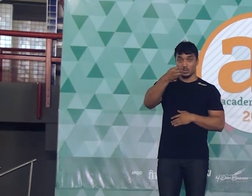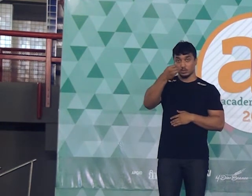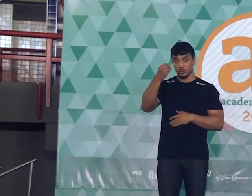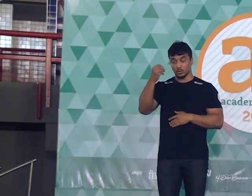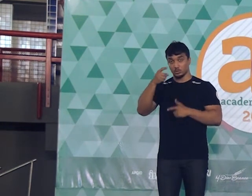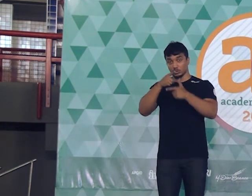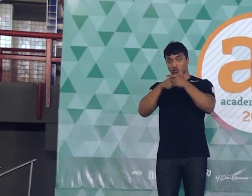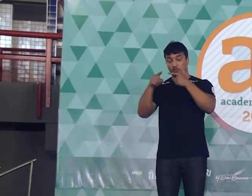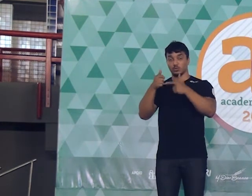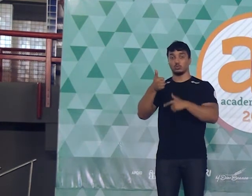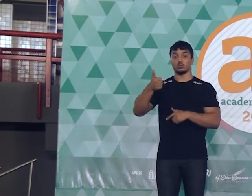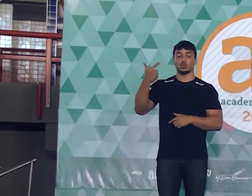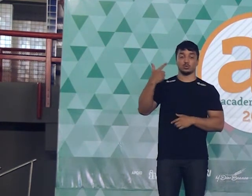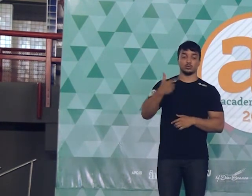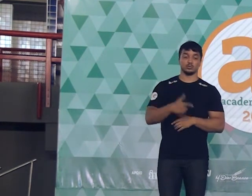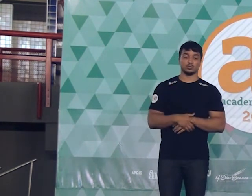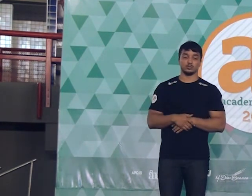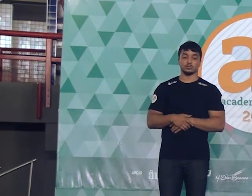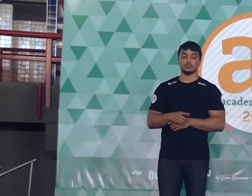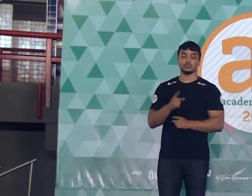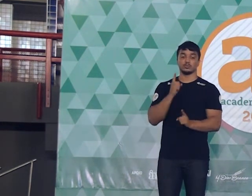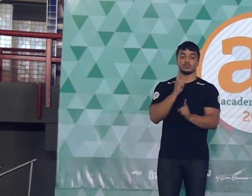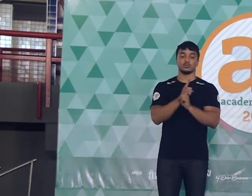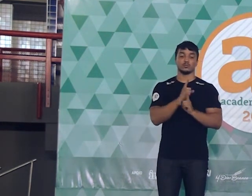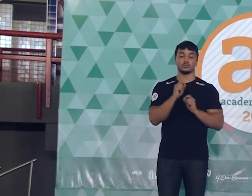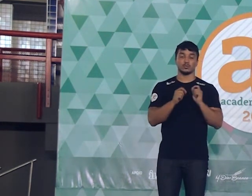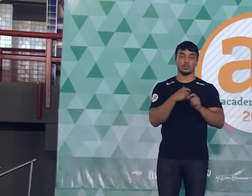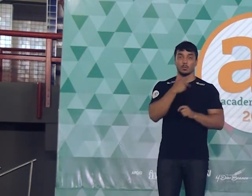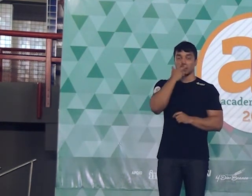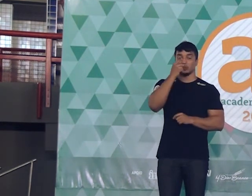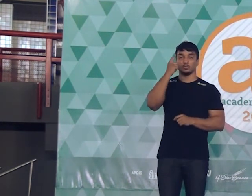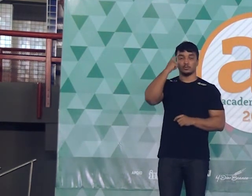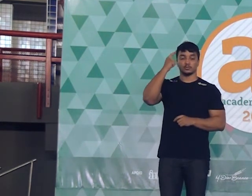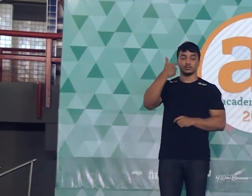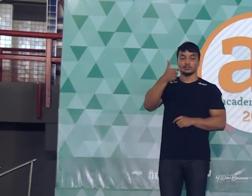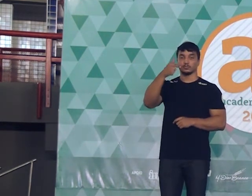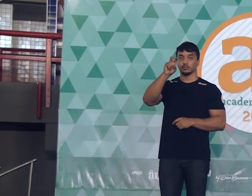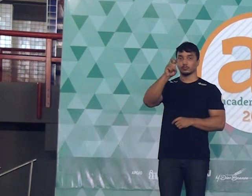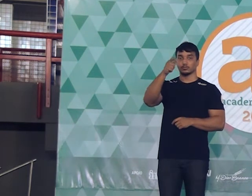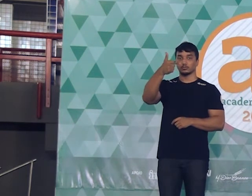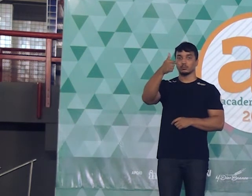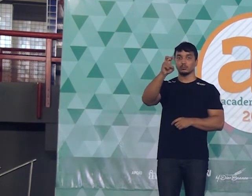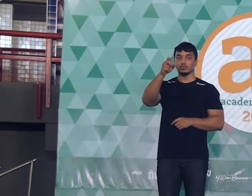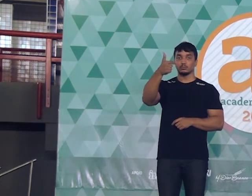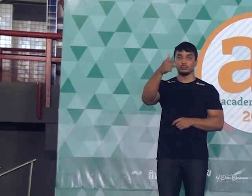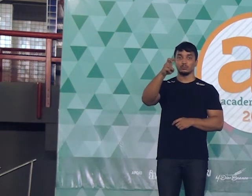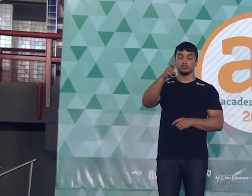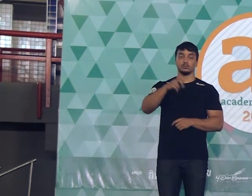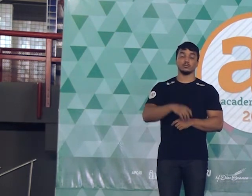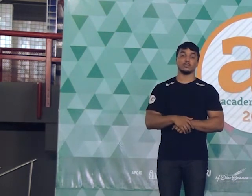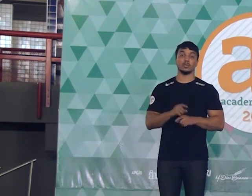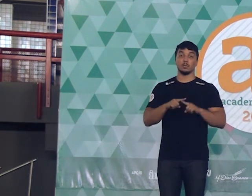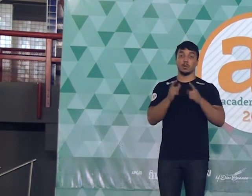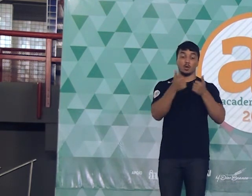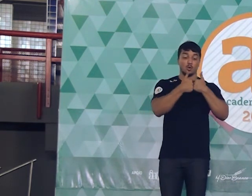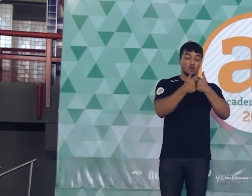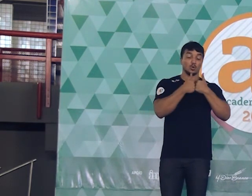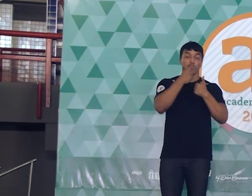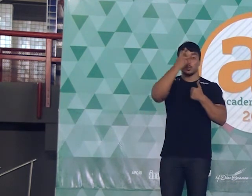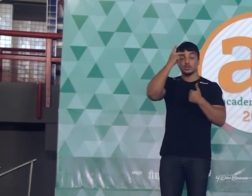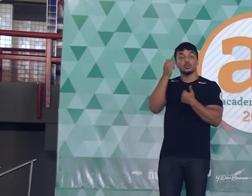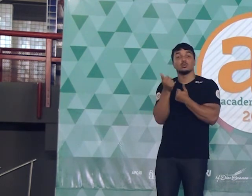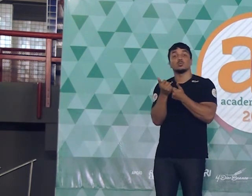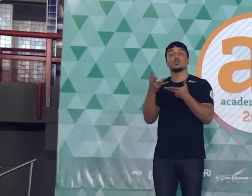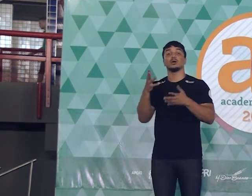por 12. E aí eu vou ter o quê? A ideia de 25. Só que cada ônibus transporta